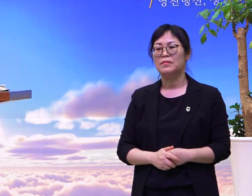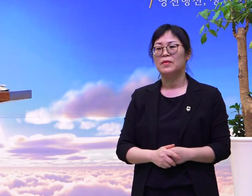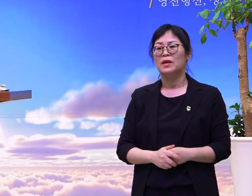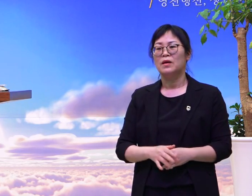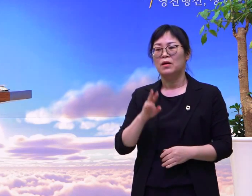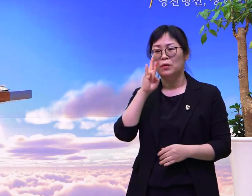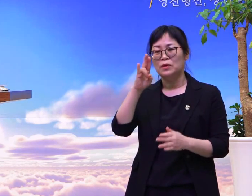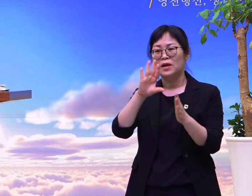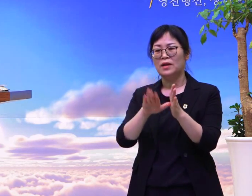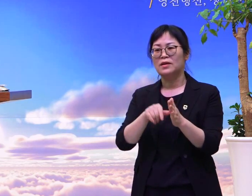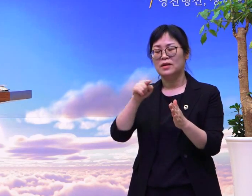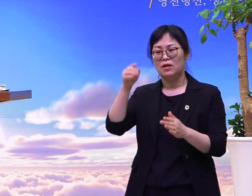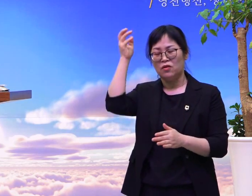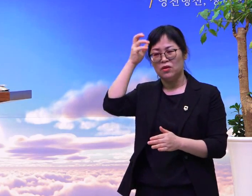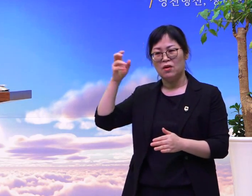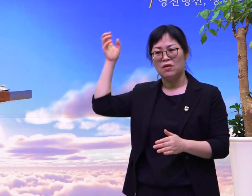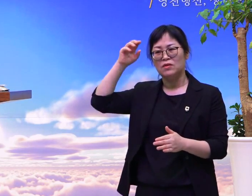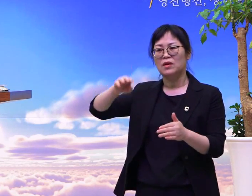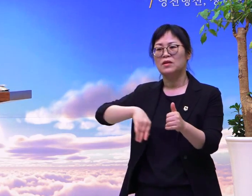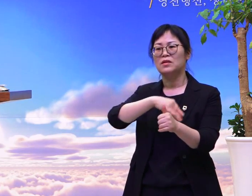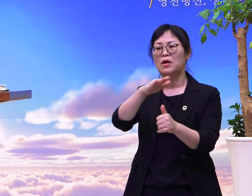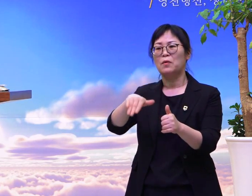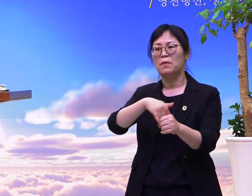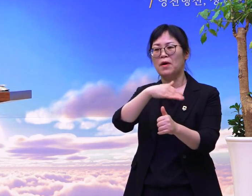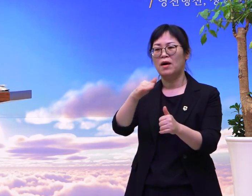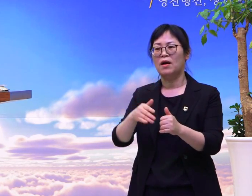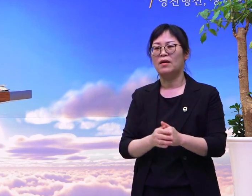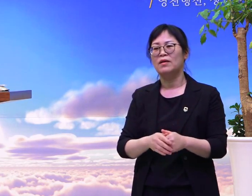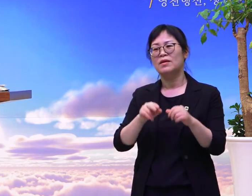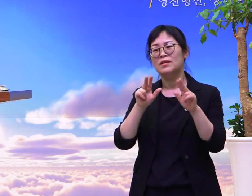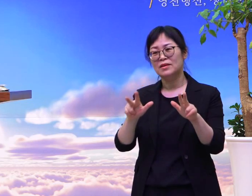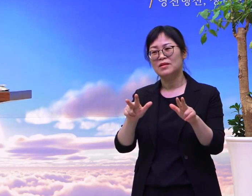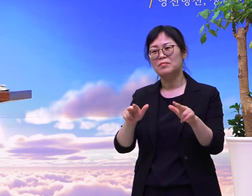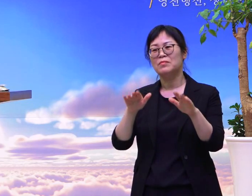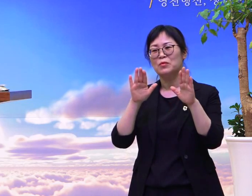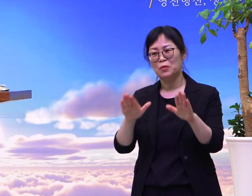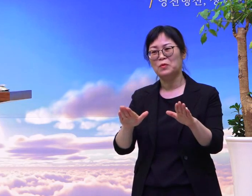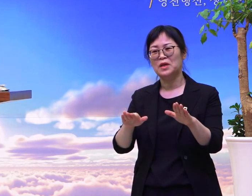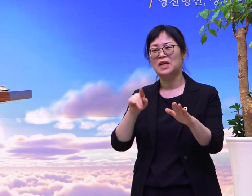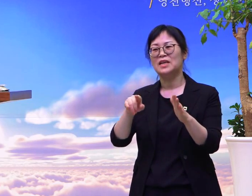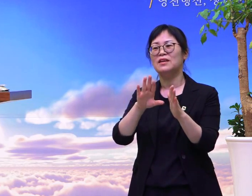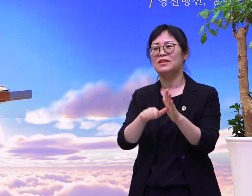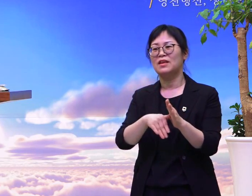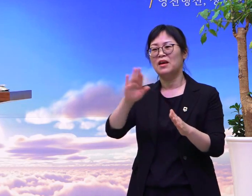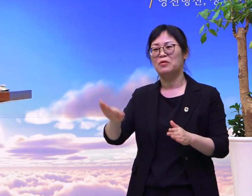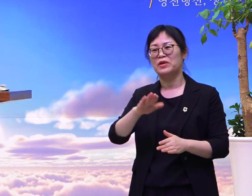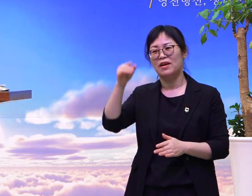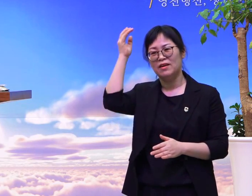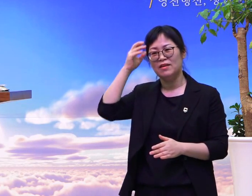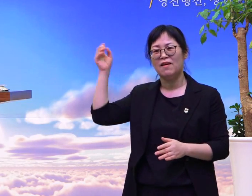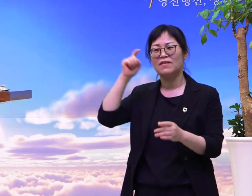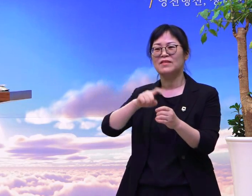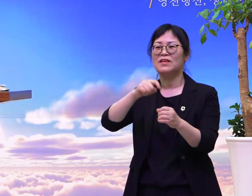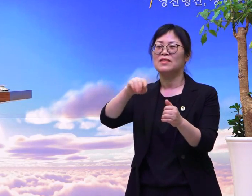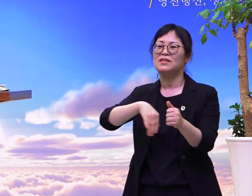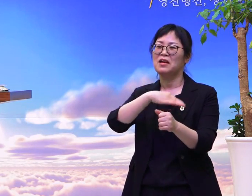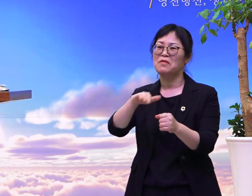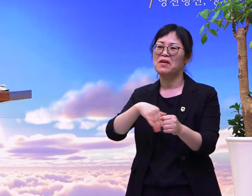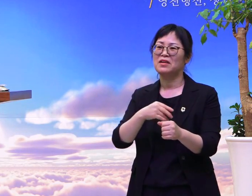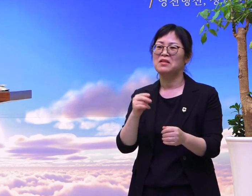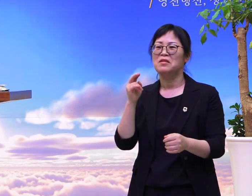호세아 당시의 영적인 그런 상황과 수천년이 지난 지금 오늘 이 시대에 우리의 영적인 상황이